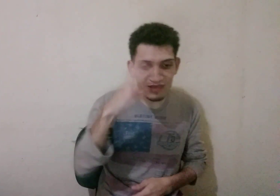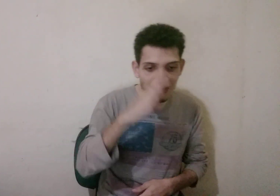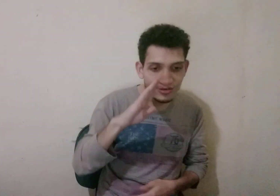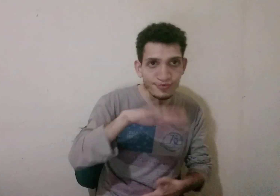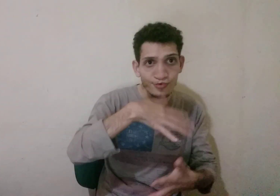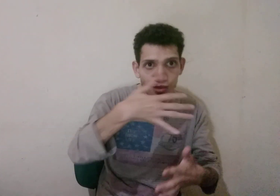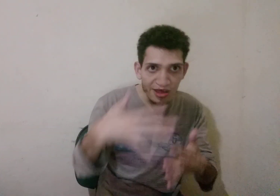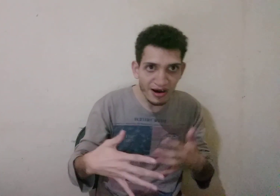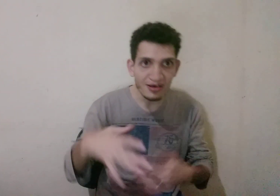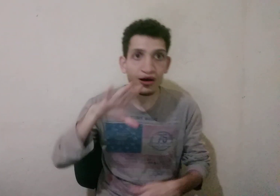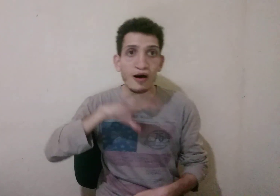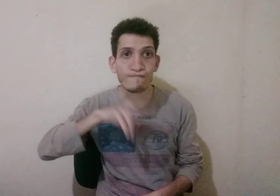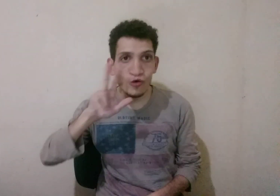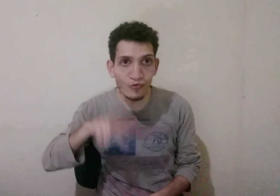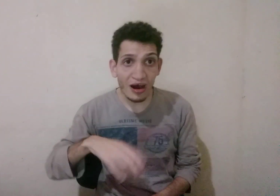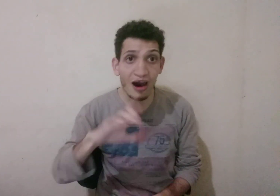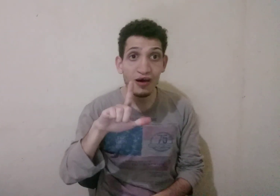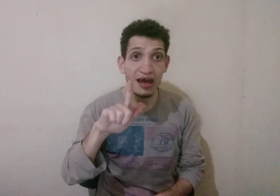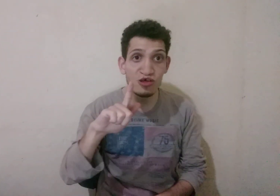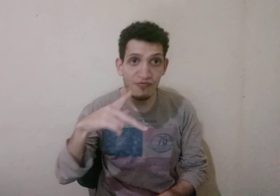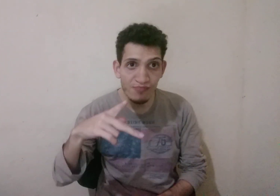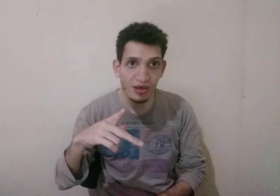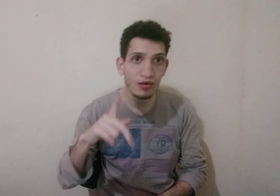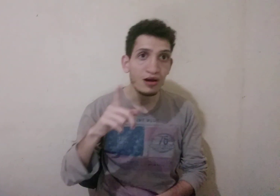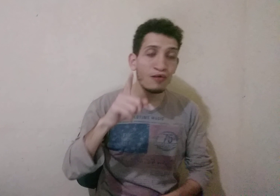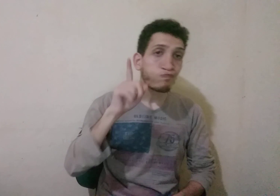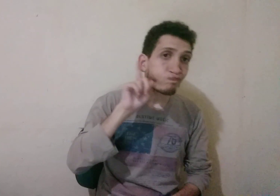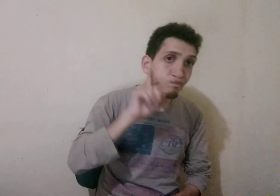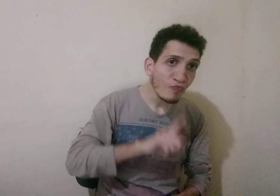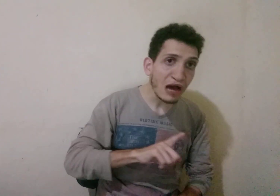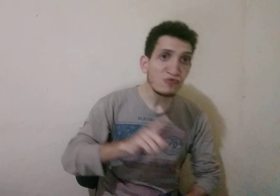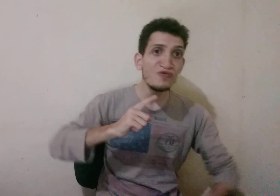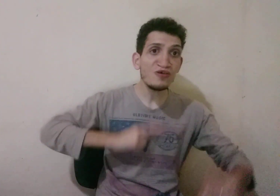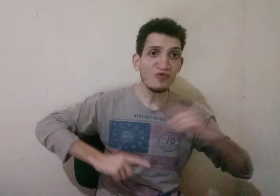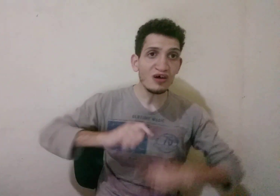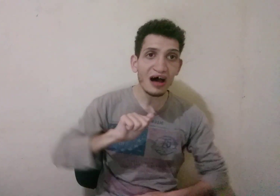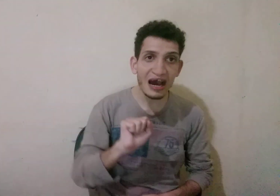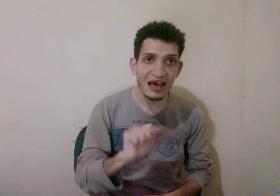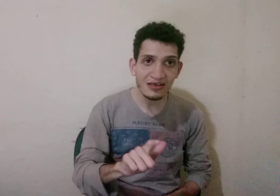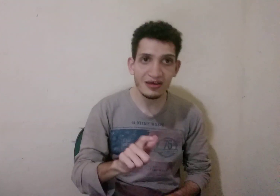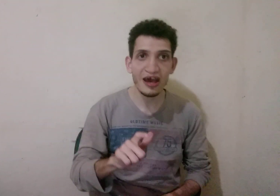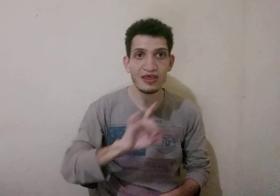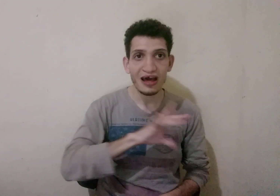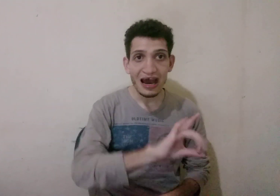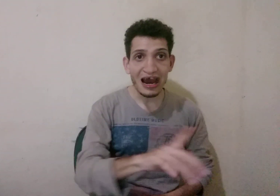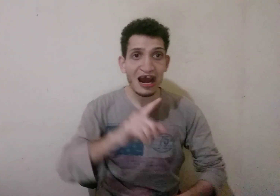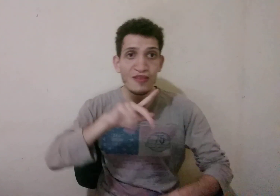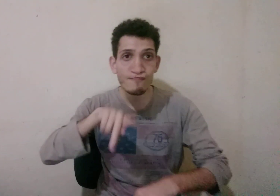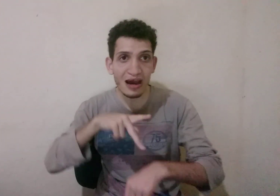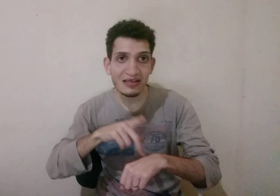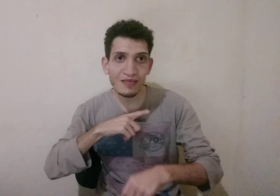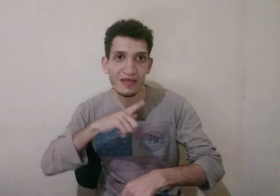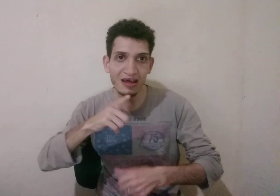Brasil, Libras, Portugal, LGP, Estados Unidos, ASL, cada país tem